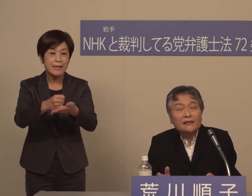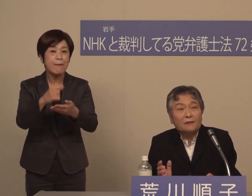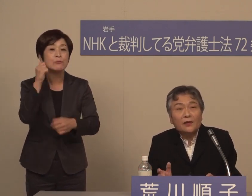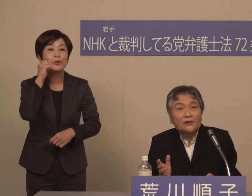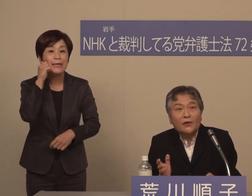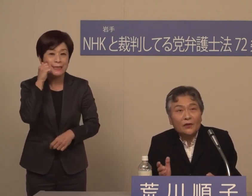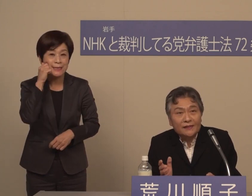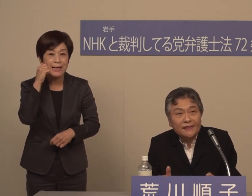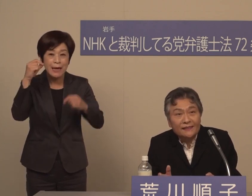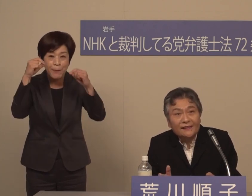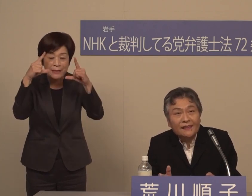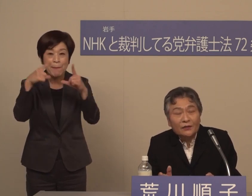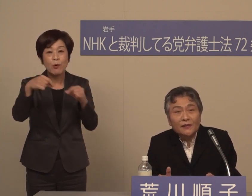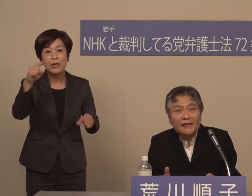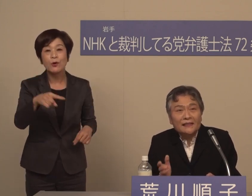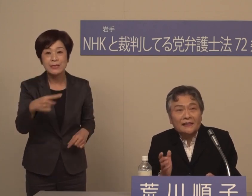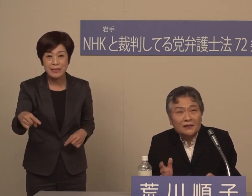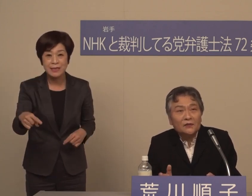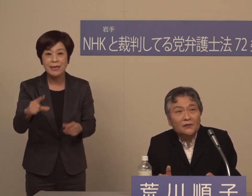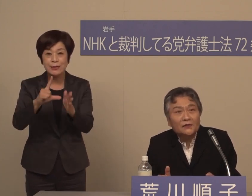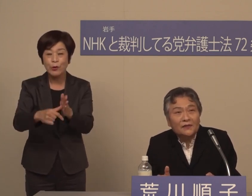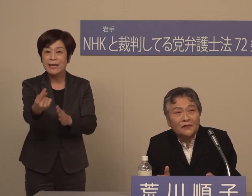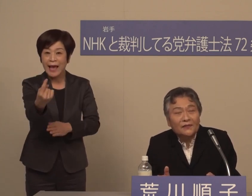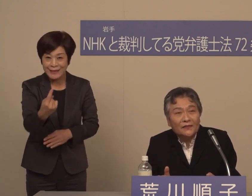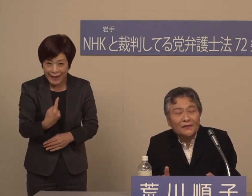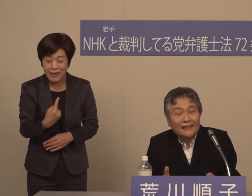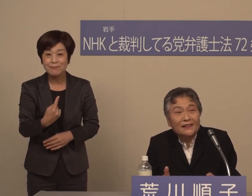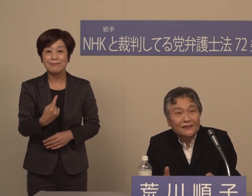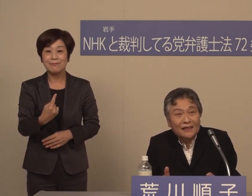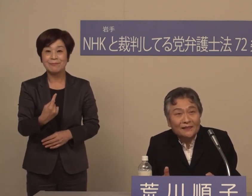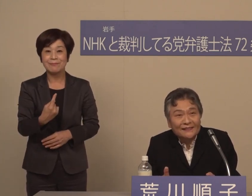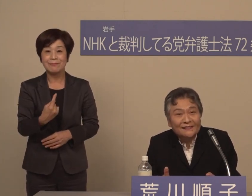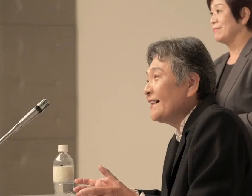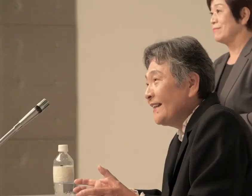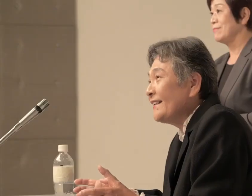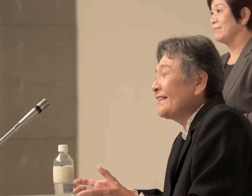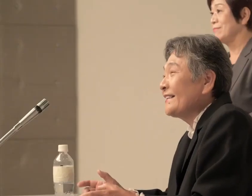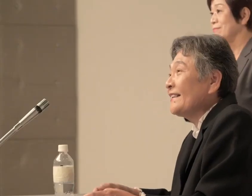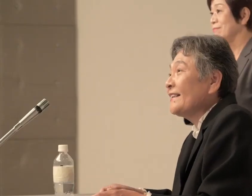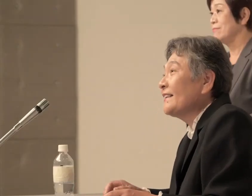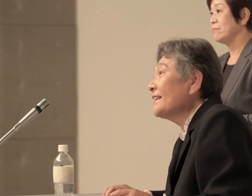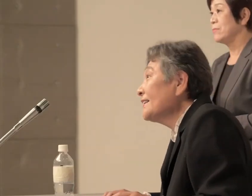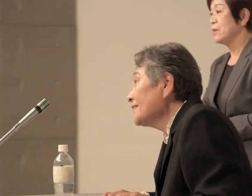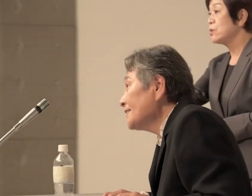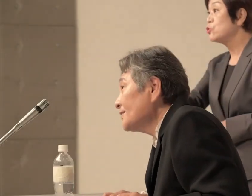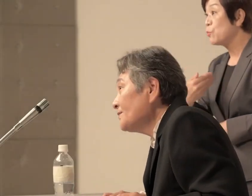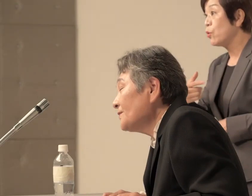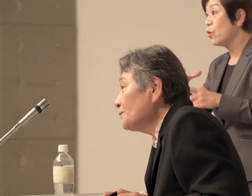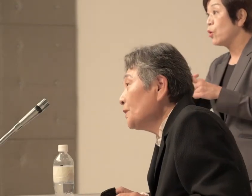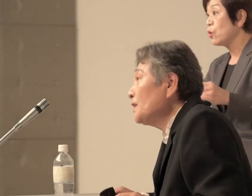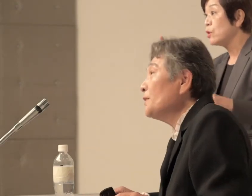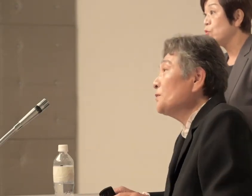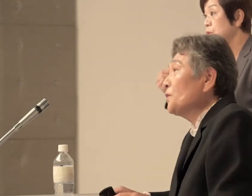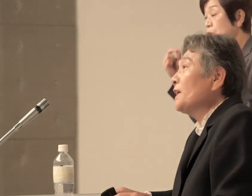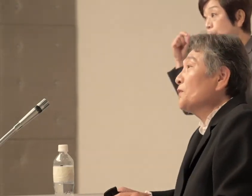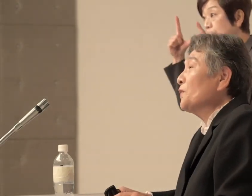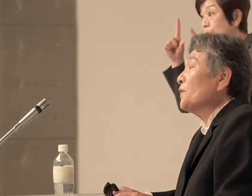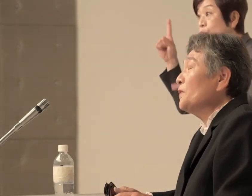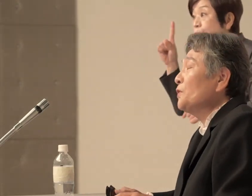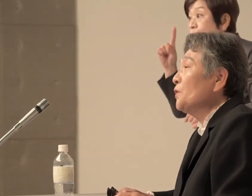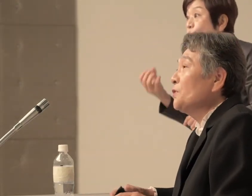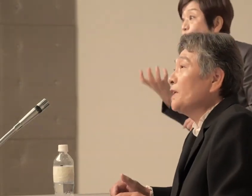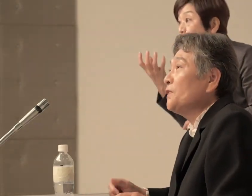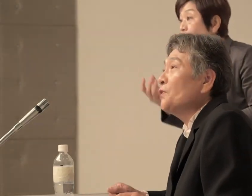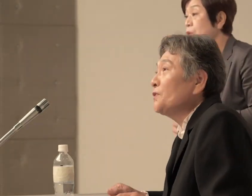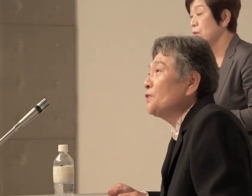だから目覚めを日本人時が来たぞと言ってることなんでございますはい人が目覚めるとどうなるんですよ目覚めるとあの